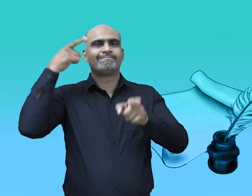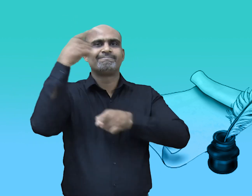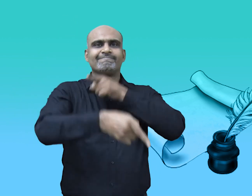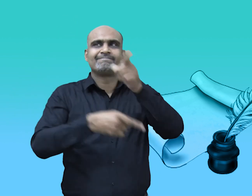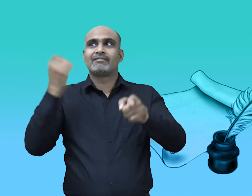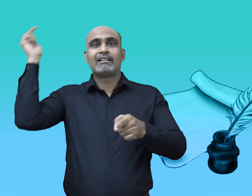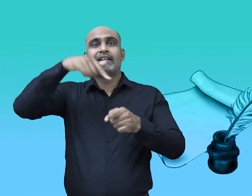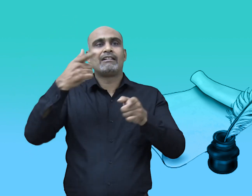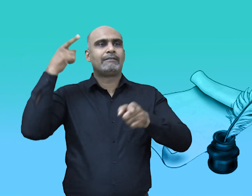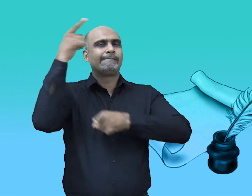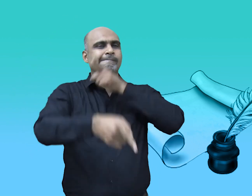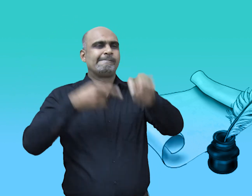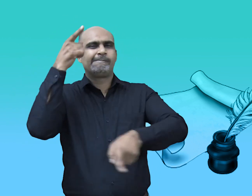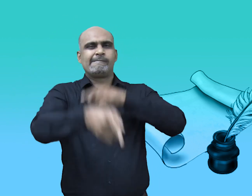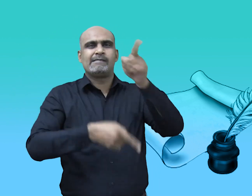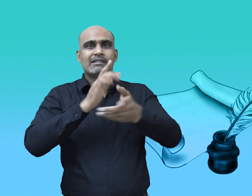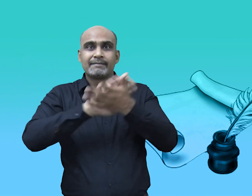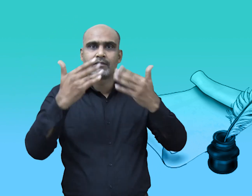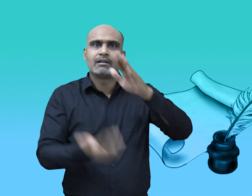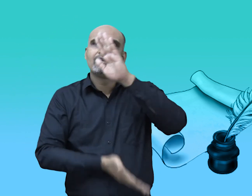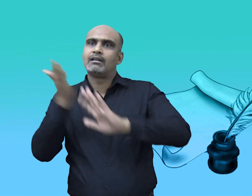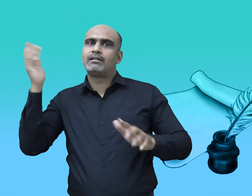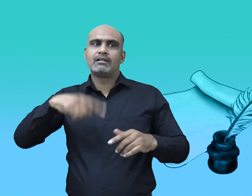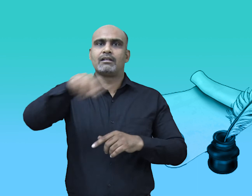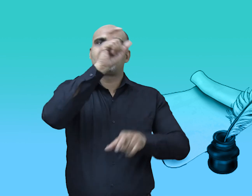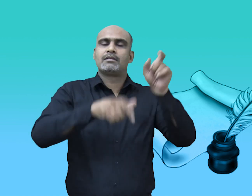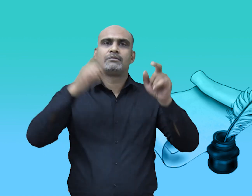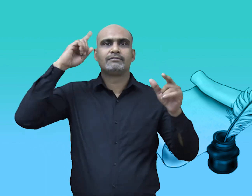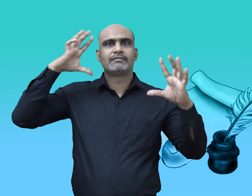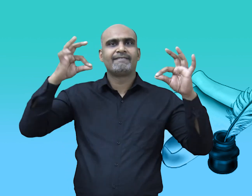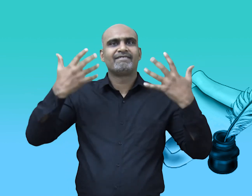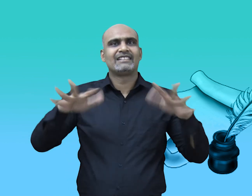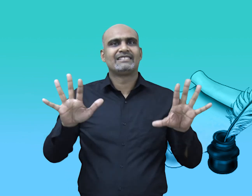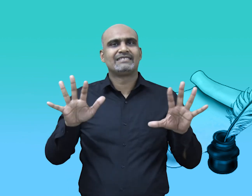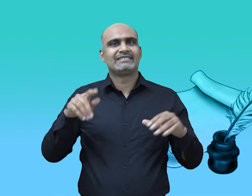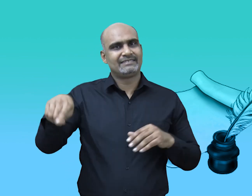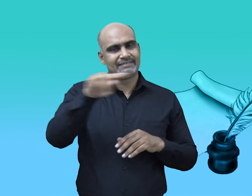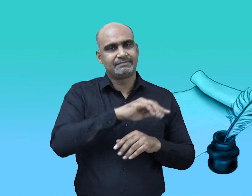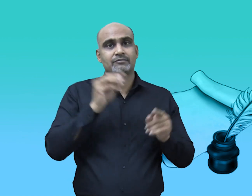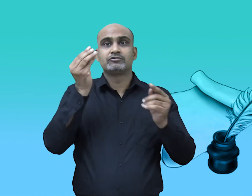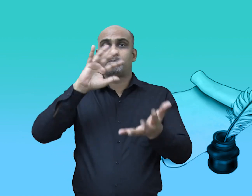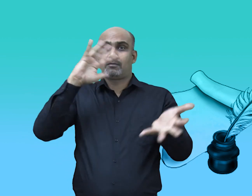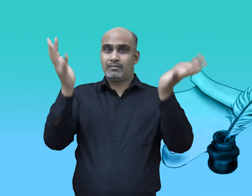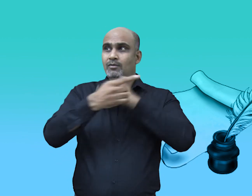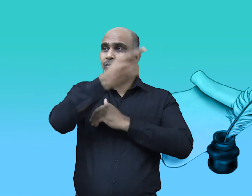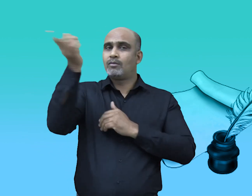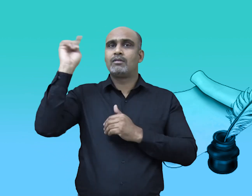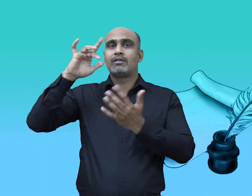के लिए उनके सोचने के तौर तरीकों को अपने नियंत्रण में ले लेते हैं और अपनी संस्कृति के माध्यम से